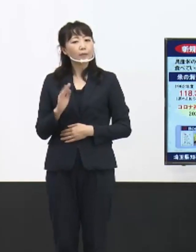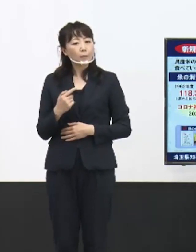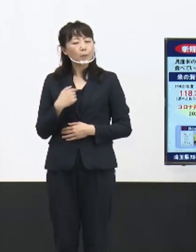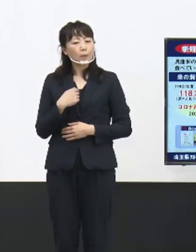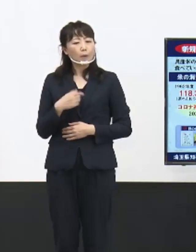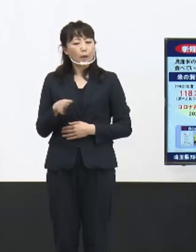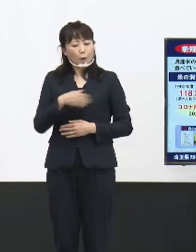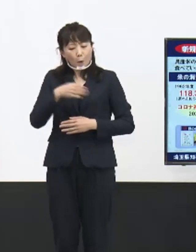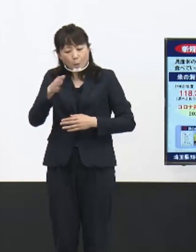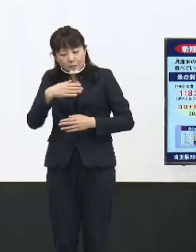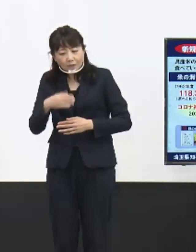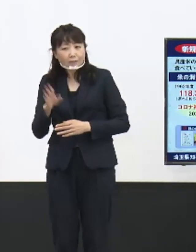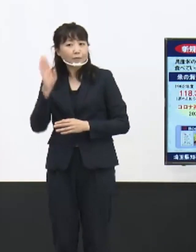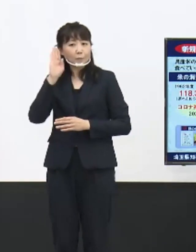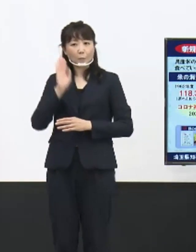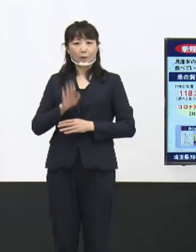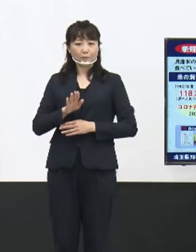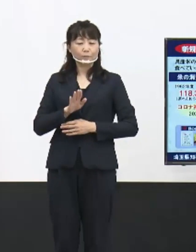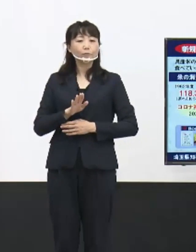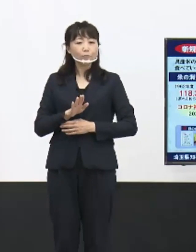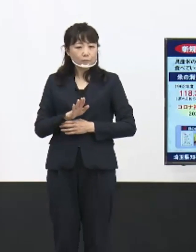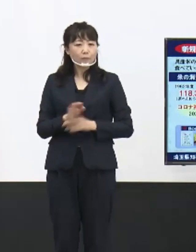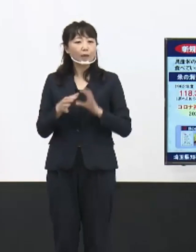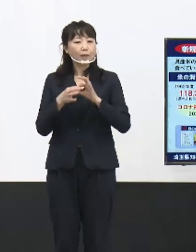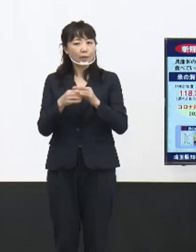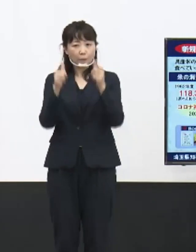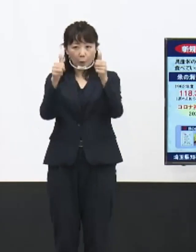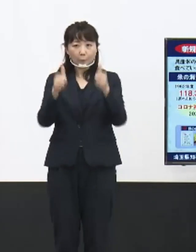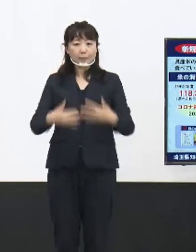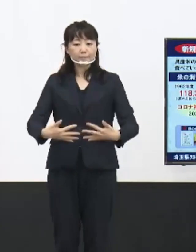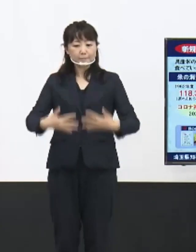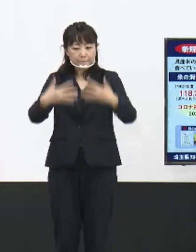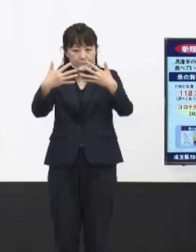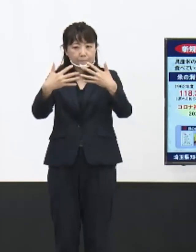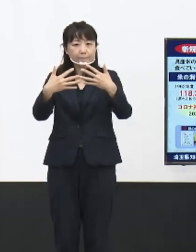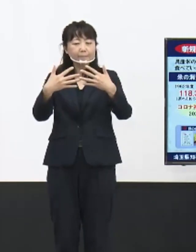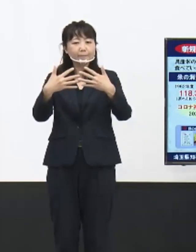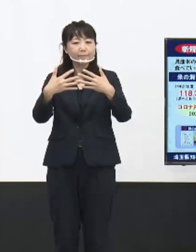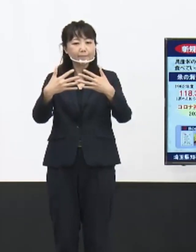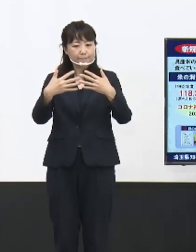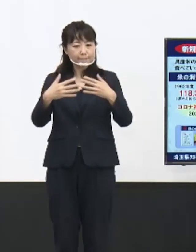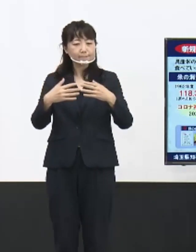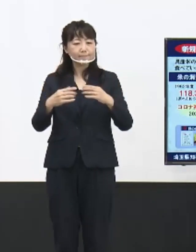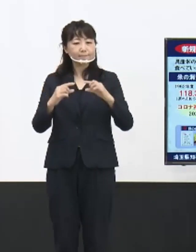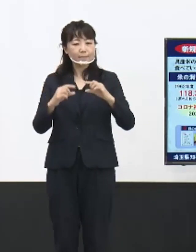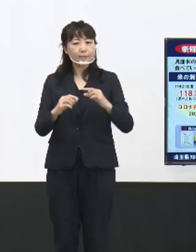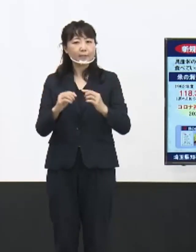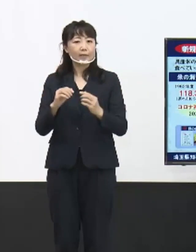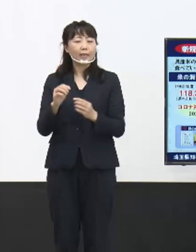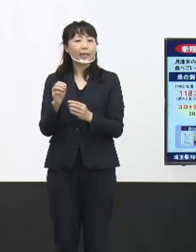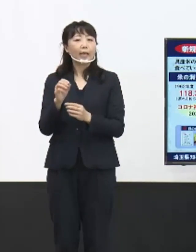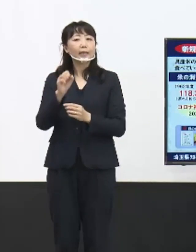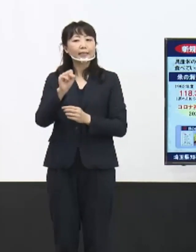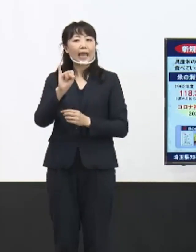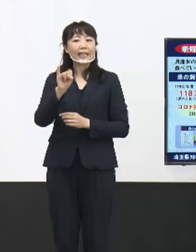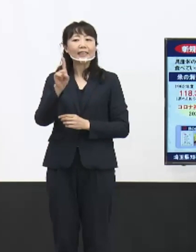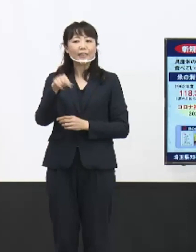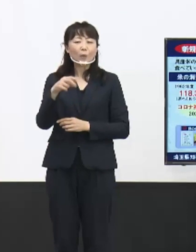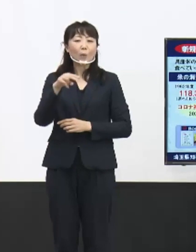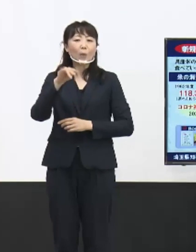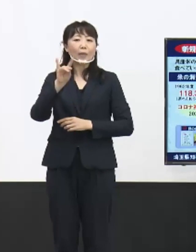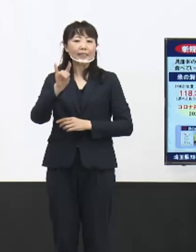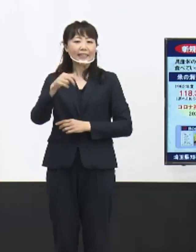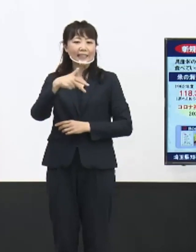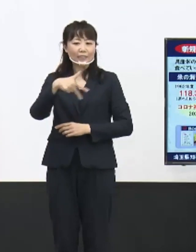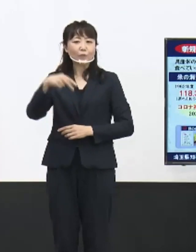、そういう方も伺います。検索エンジン、ホームページの検索エンジンで、サイの絆